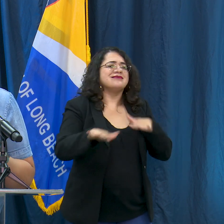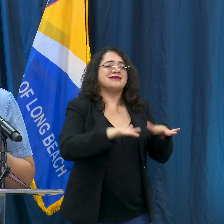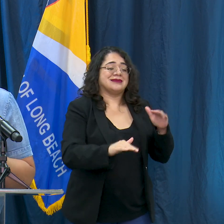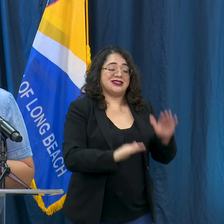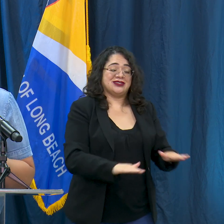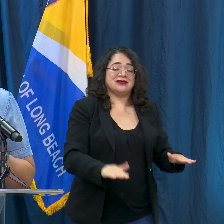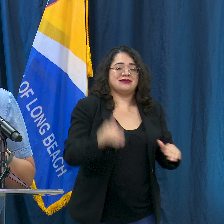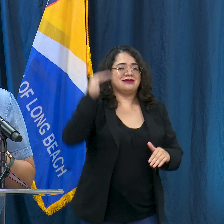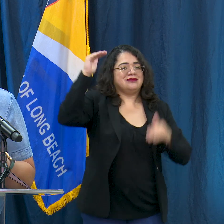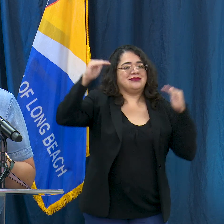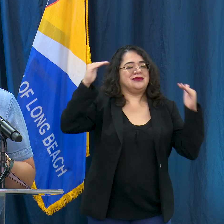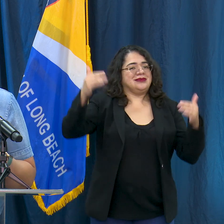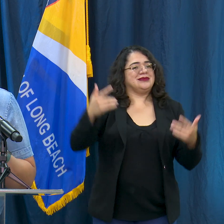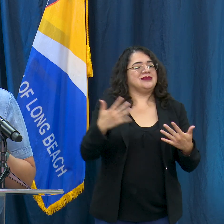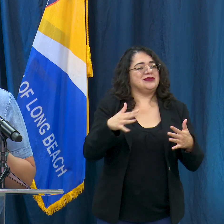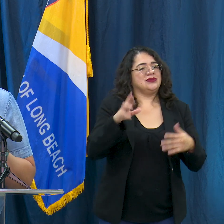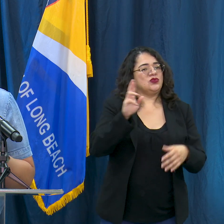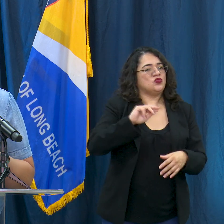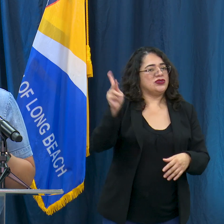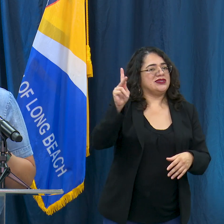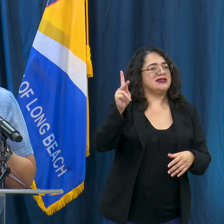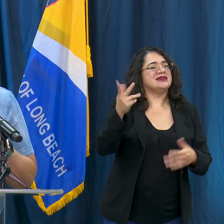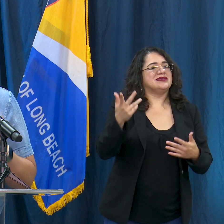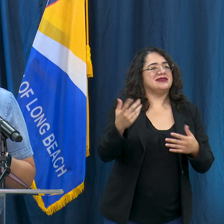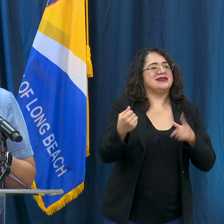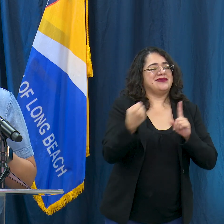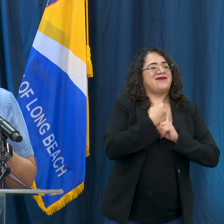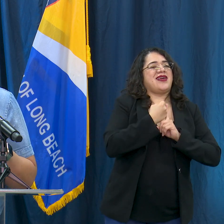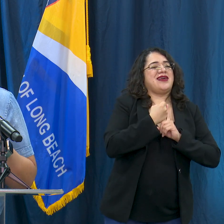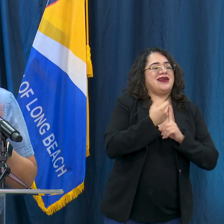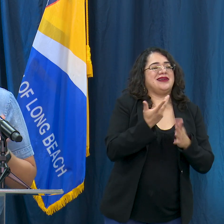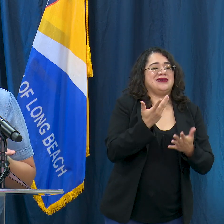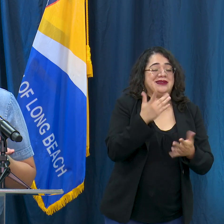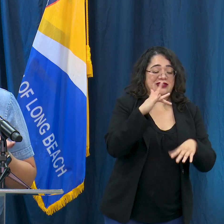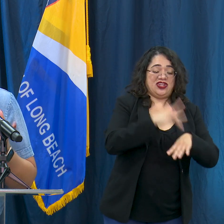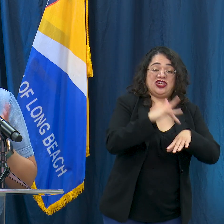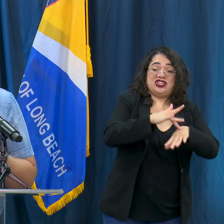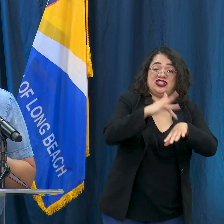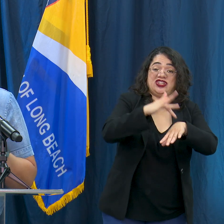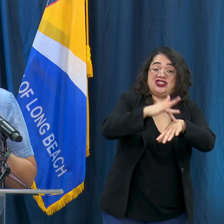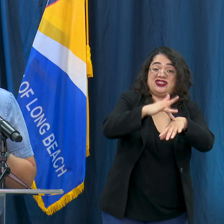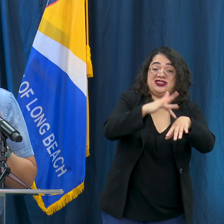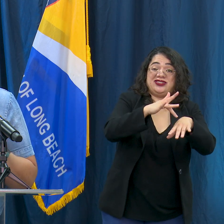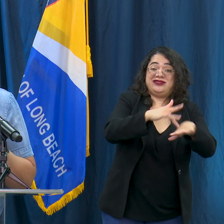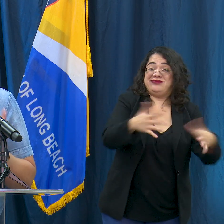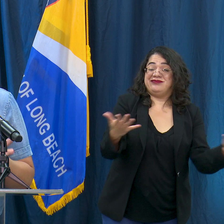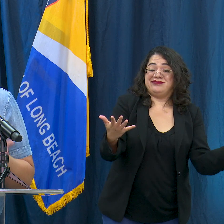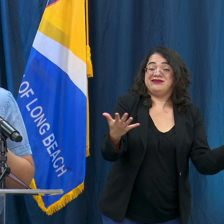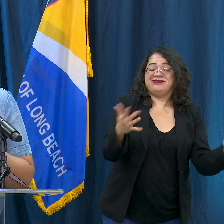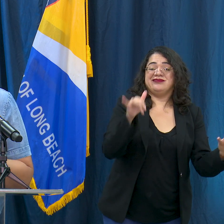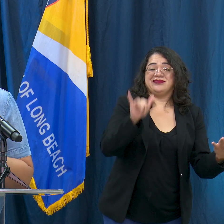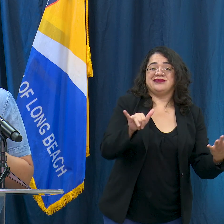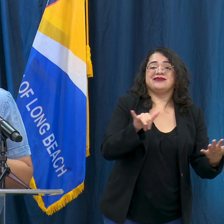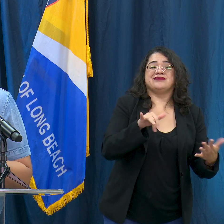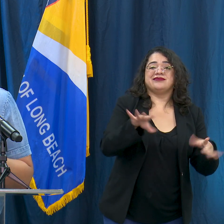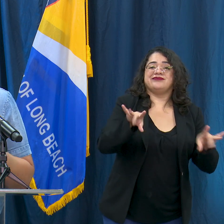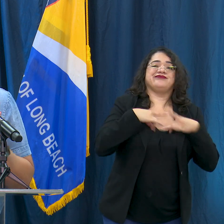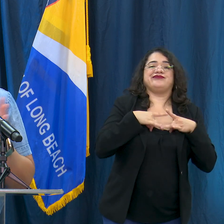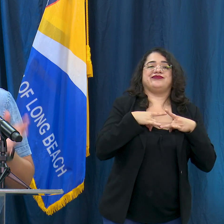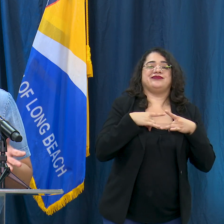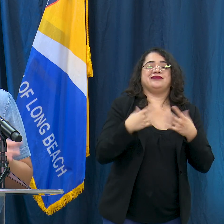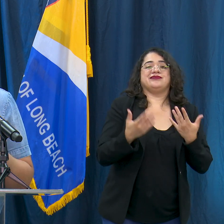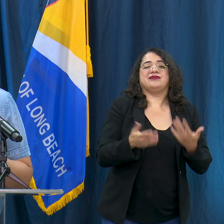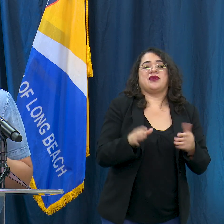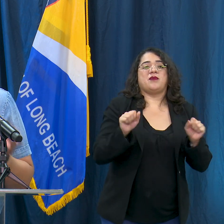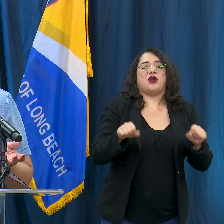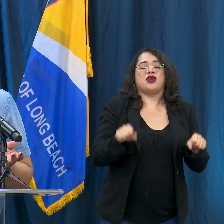Muchas cosas que se tienen que tocar con las manos o eso siempre pone al riesgo por los gérmenes pasándolos a un lugar